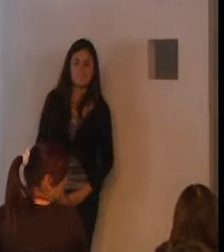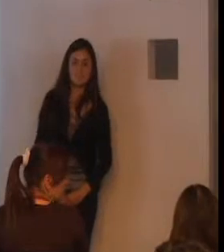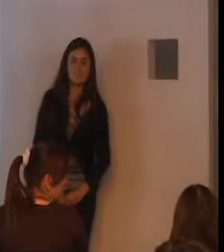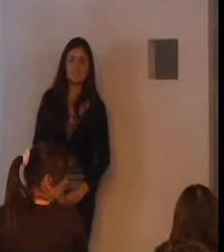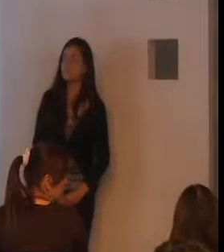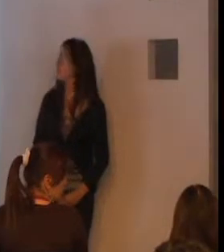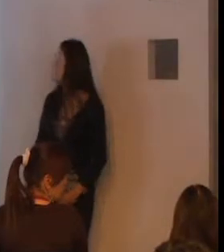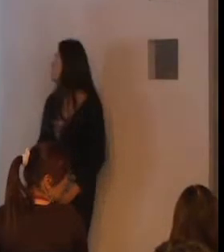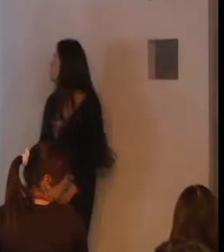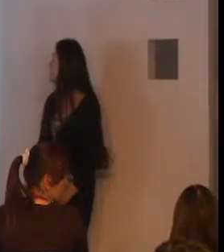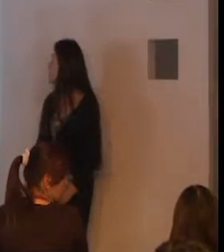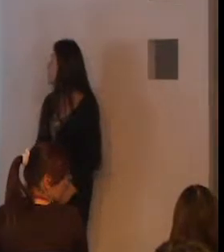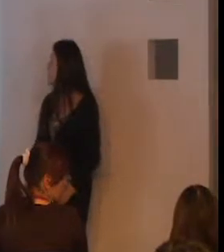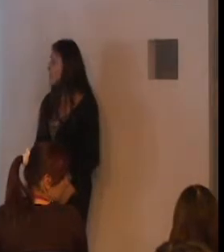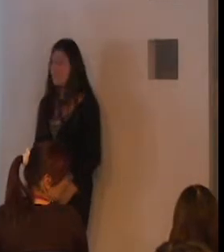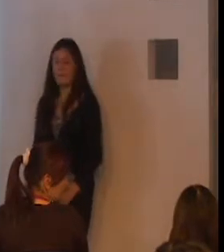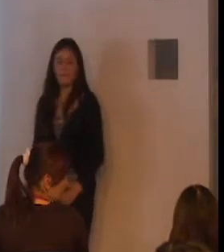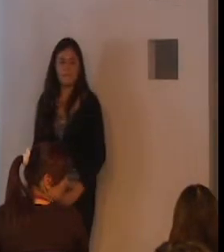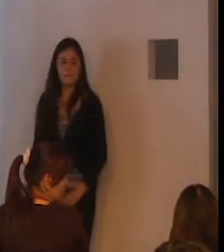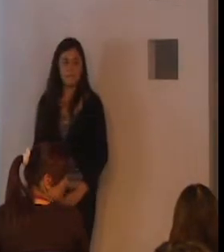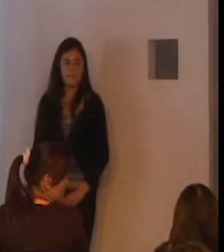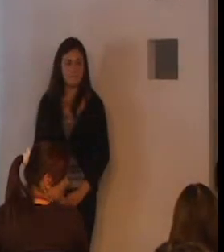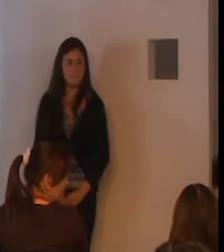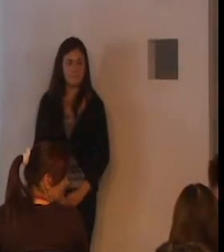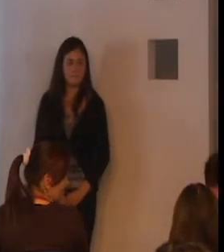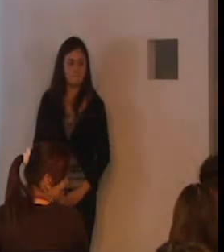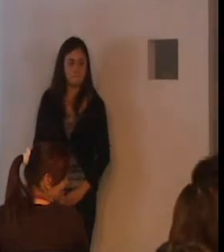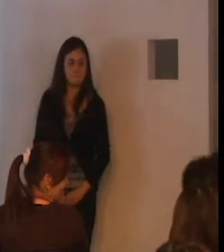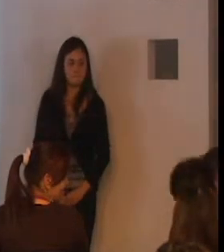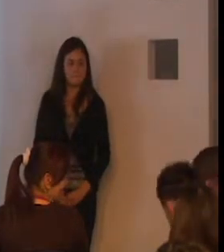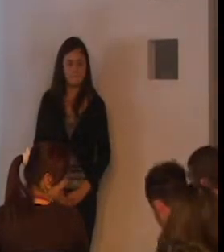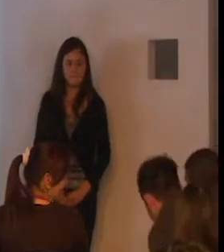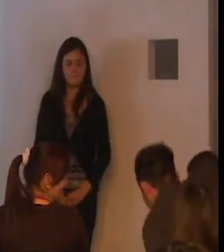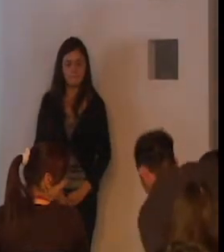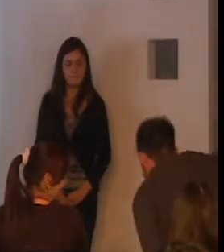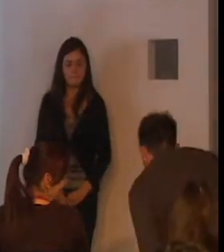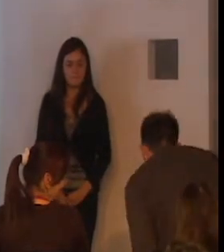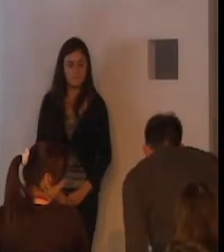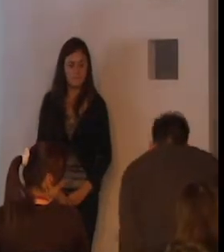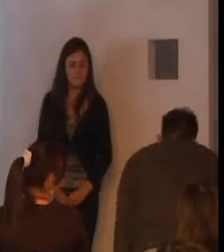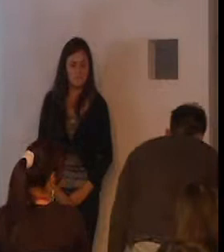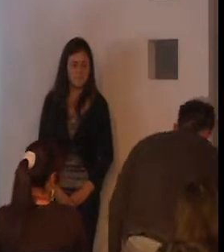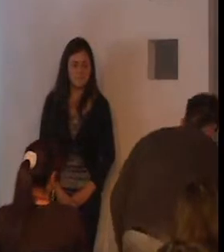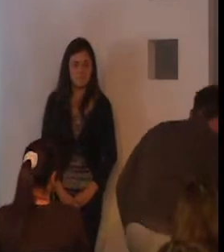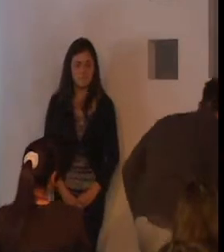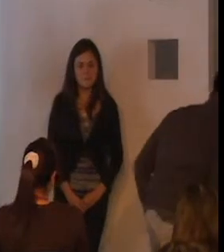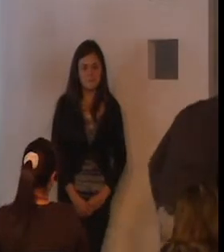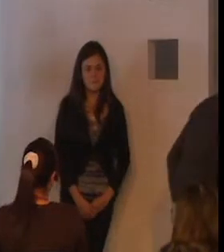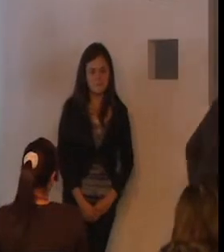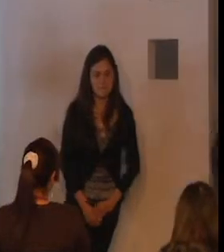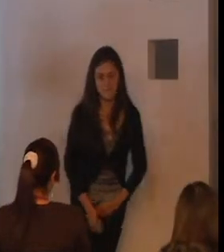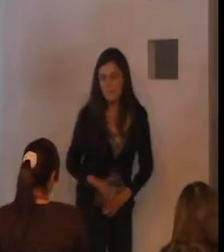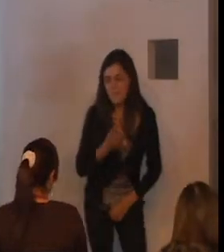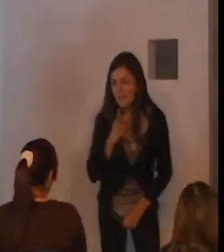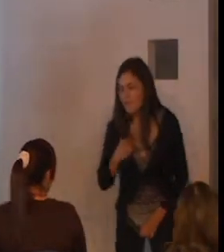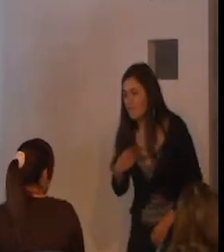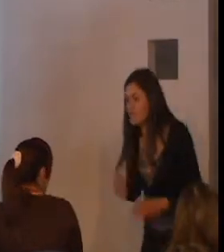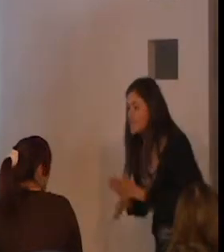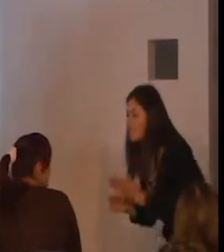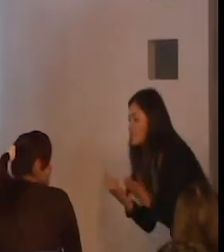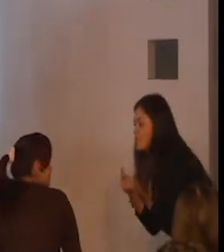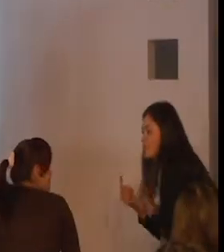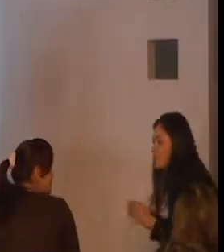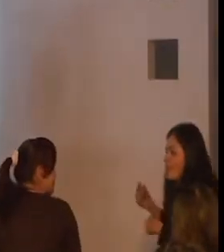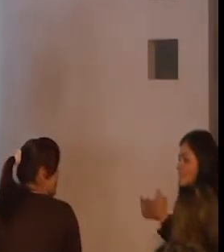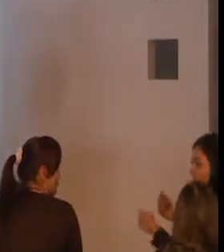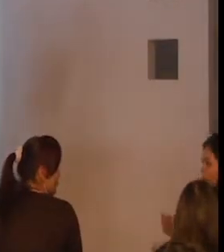está el rango más o menos de 1 a 5 y el número de personas que la contestaron. ¿Qué